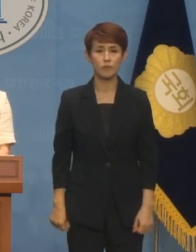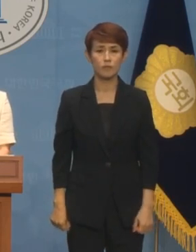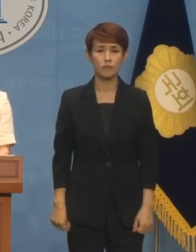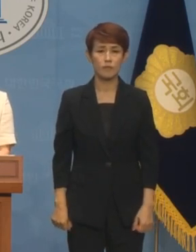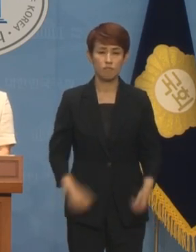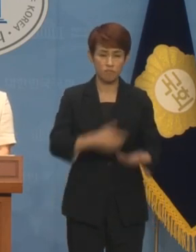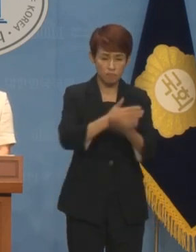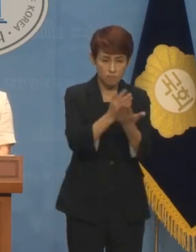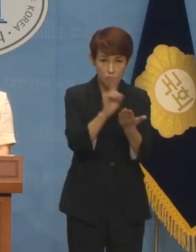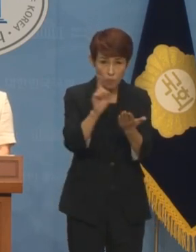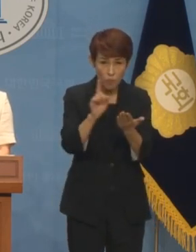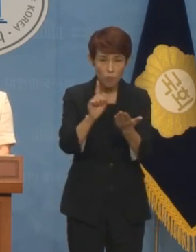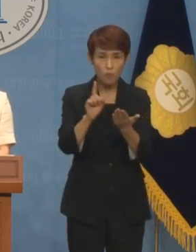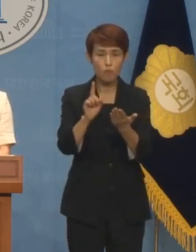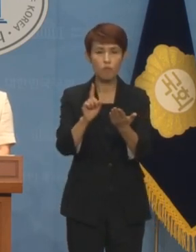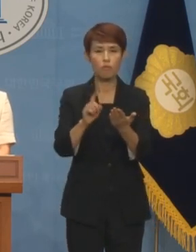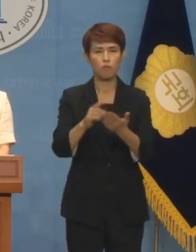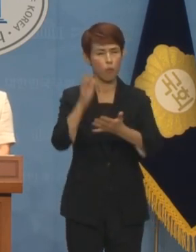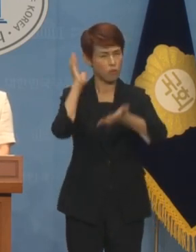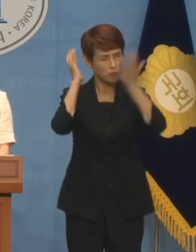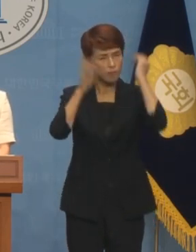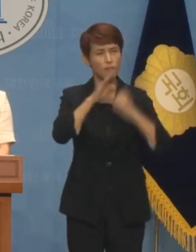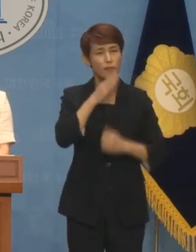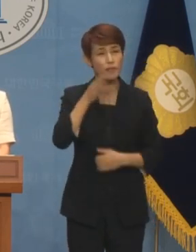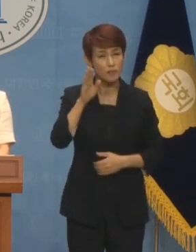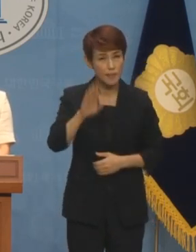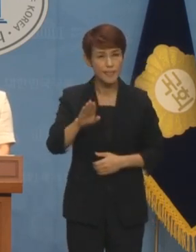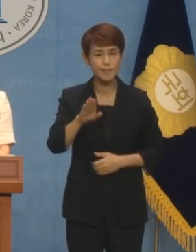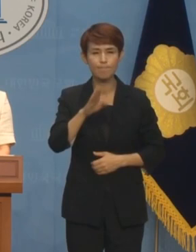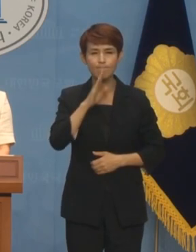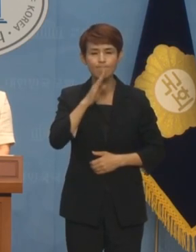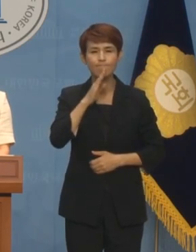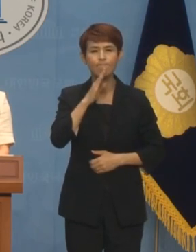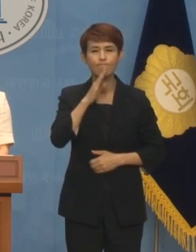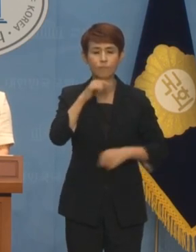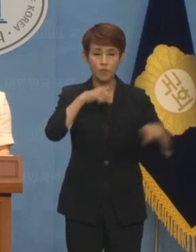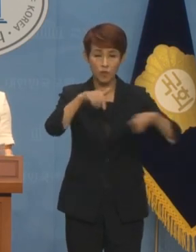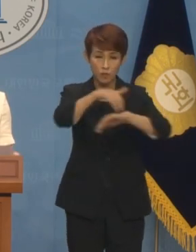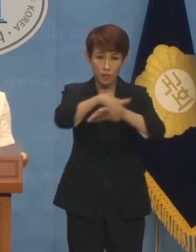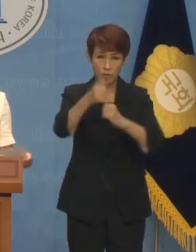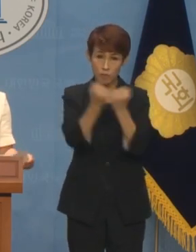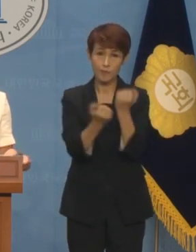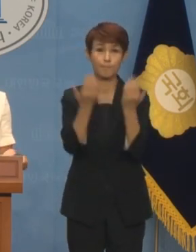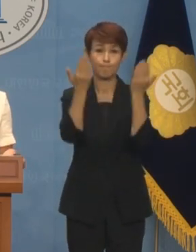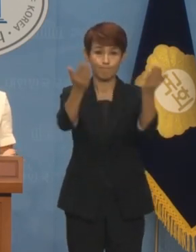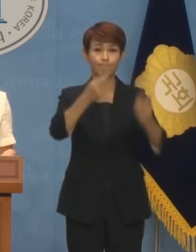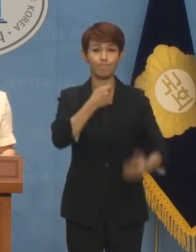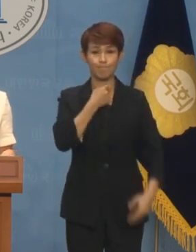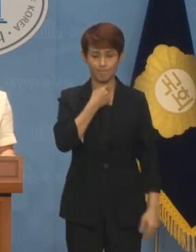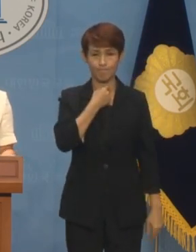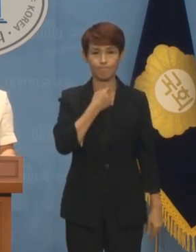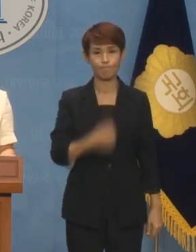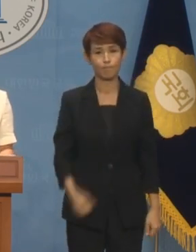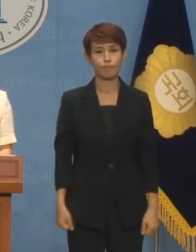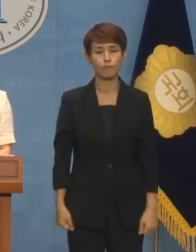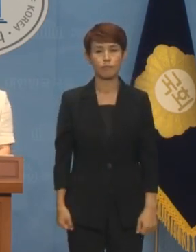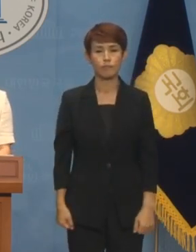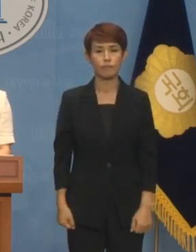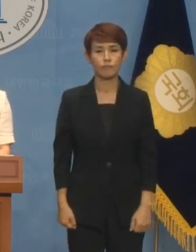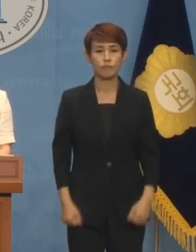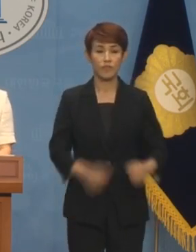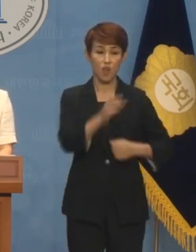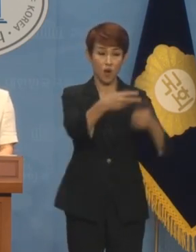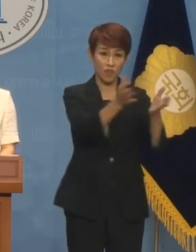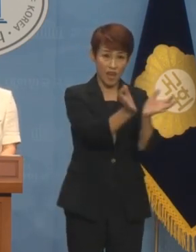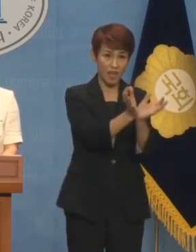세목별로 살펴보겠습니다. 복잡할 수는 있지만 실증적인 정책 설명부터 좀 드리겠습니다. 정부 여당이